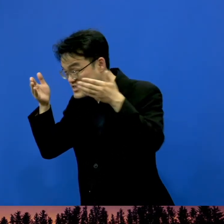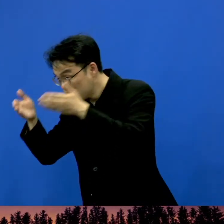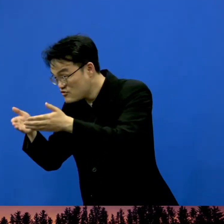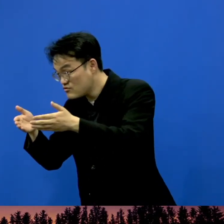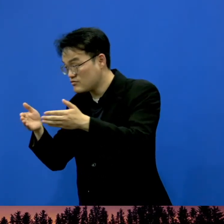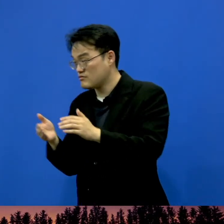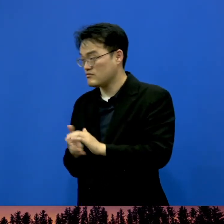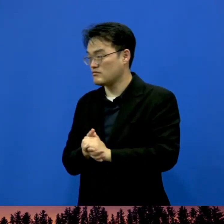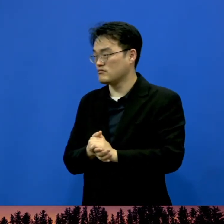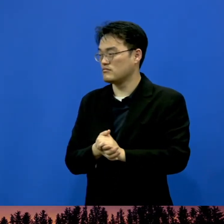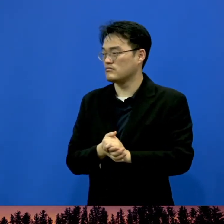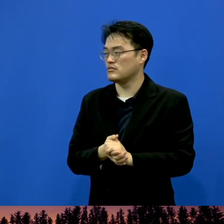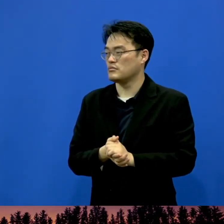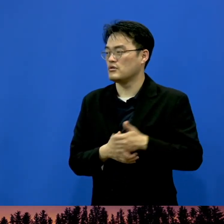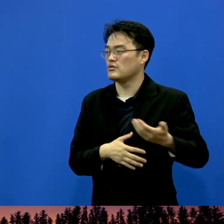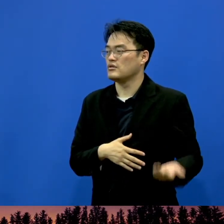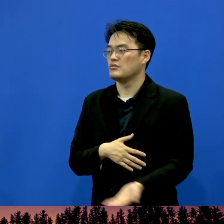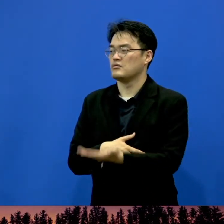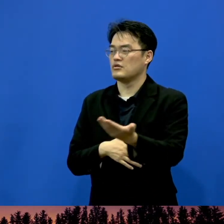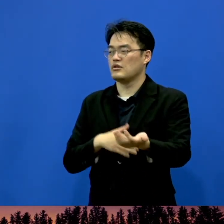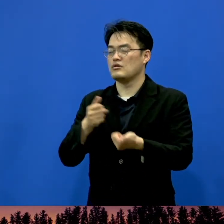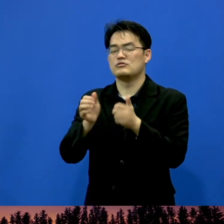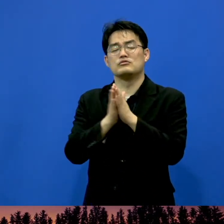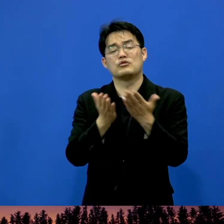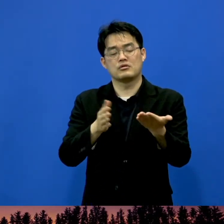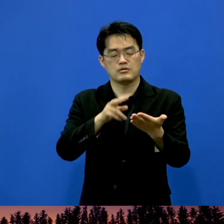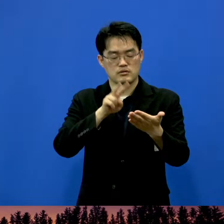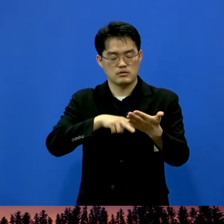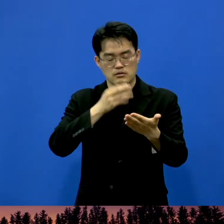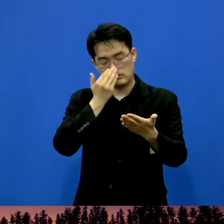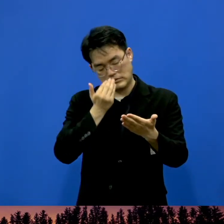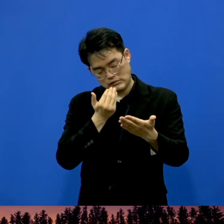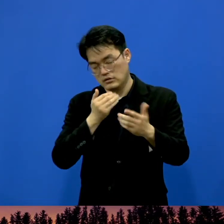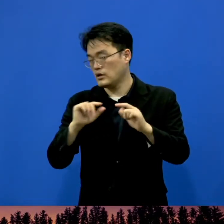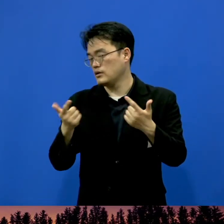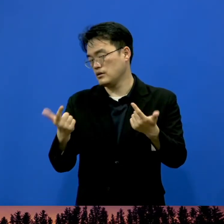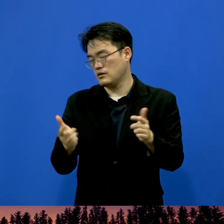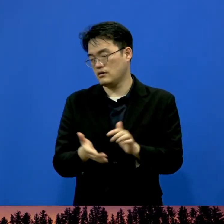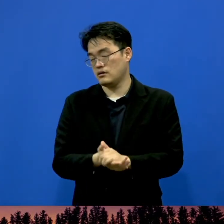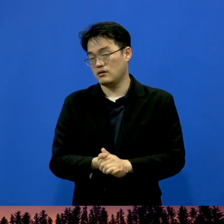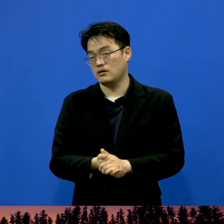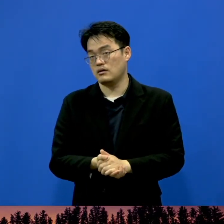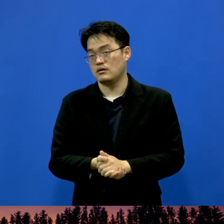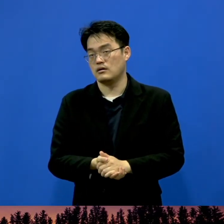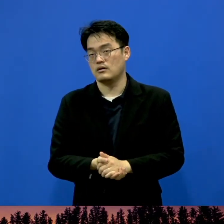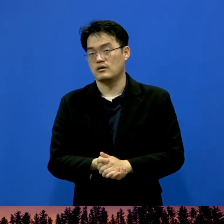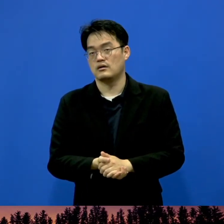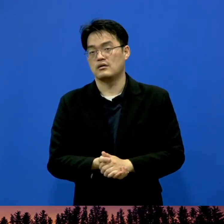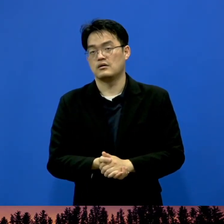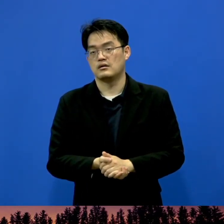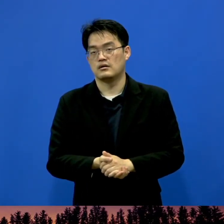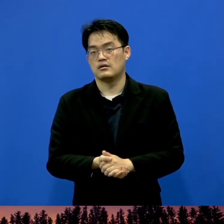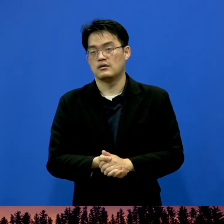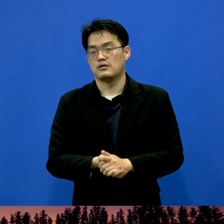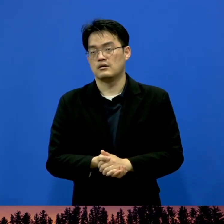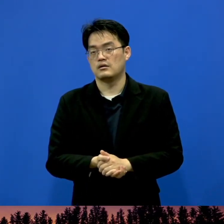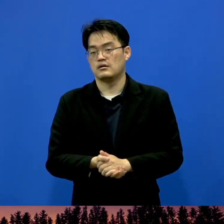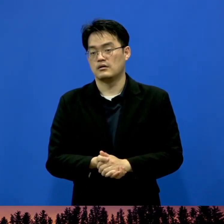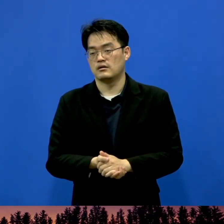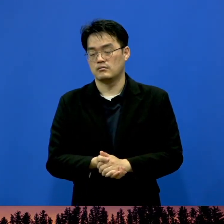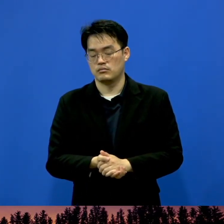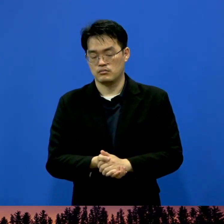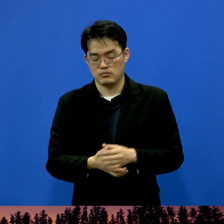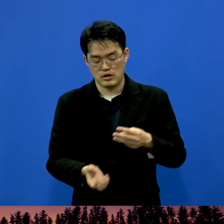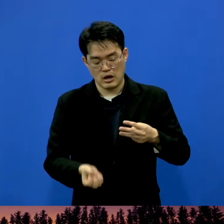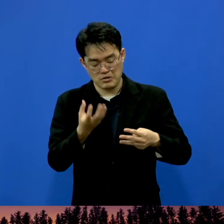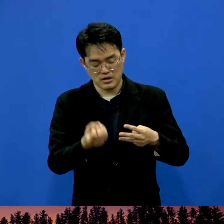있는데, 여러분 성경이 지루한 책이 아닙니다. 물론 좀 있죠. 레이기